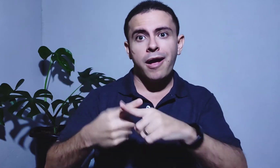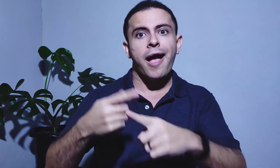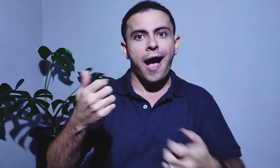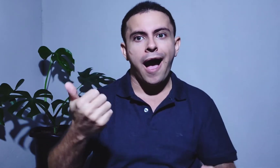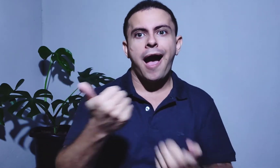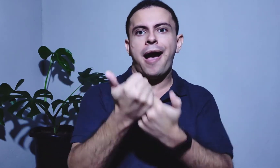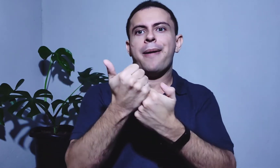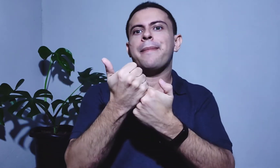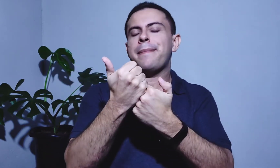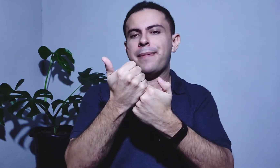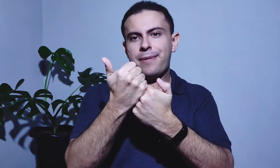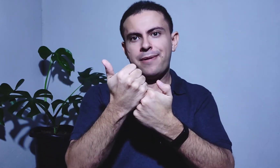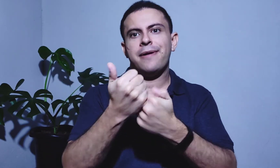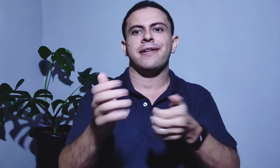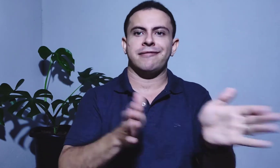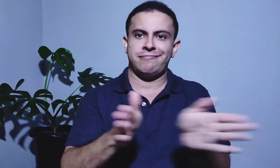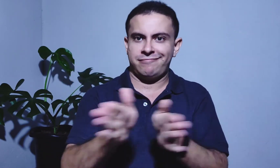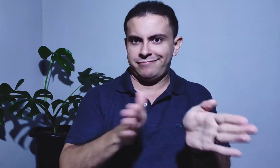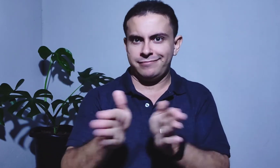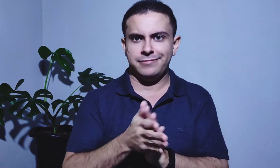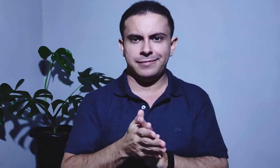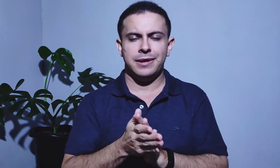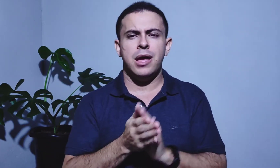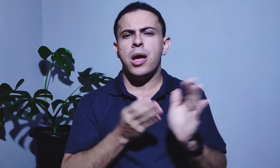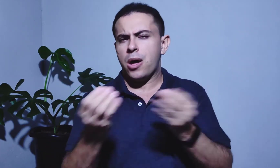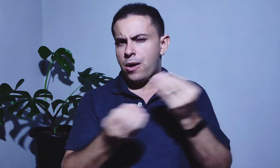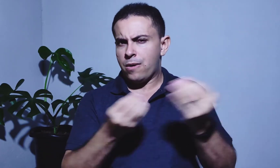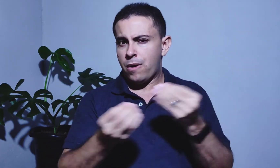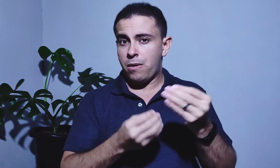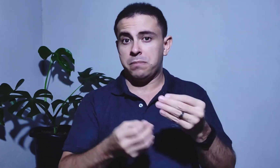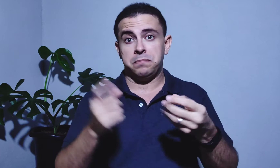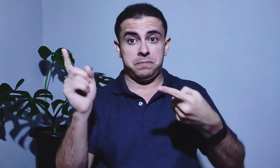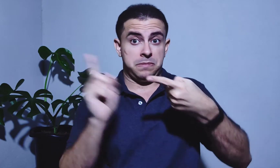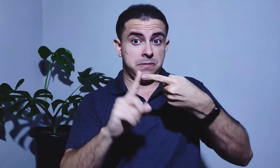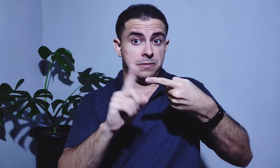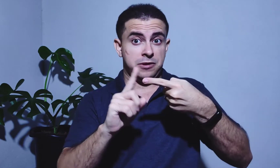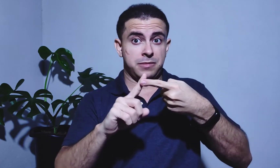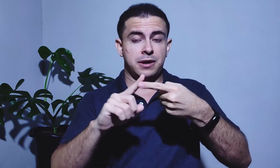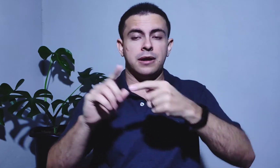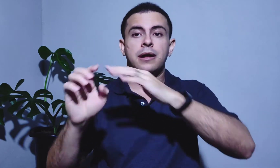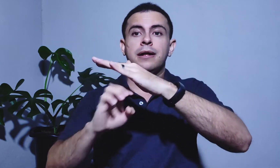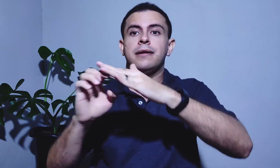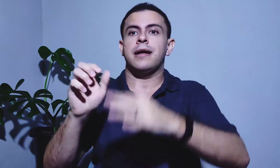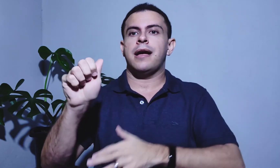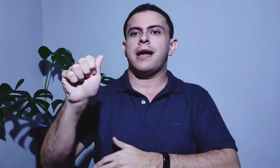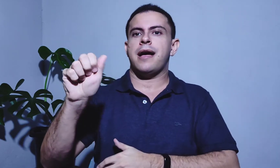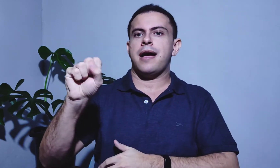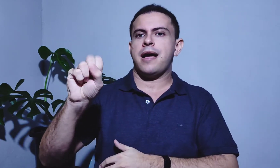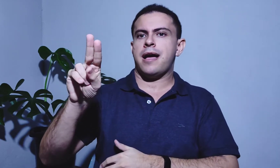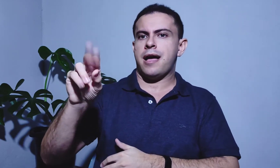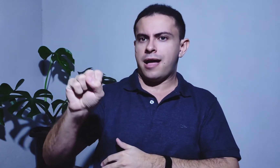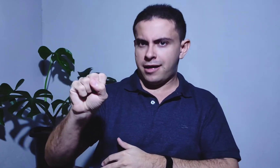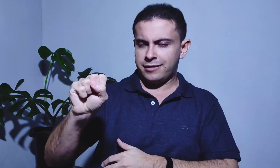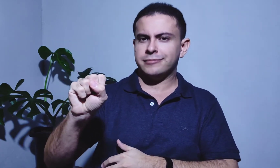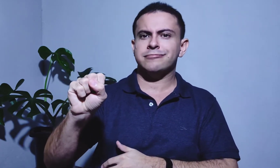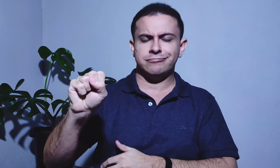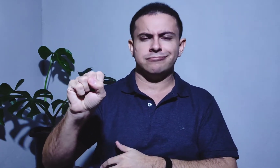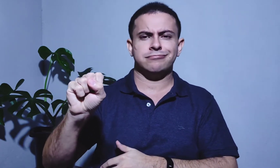apoiado sim a acessibilidade. De que forma? Por exemplo, a ASUS, ela